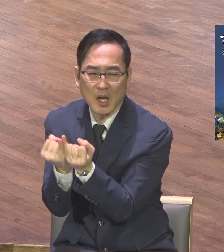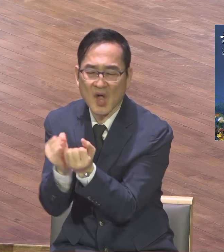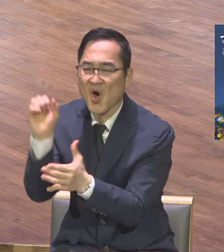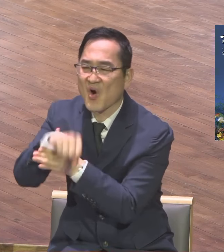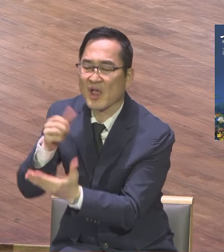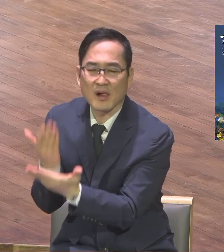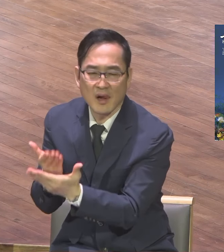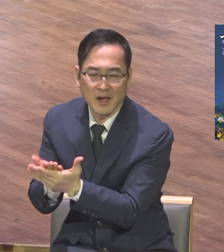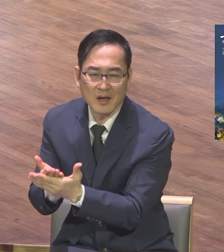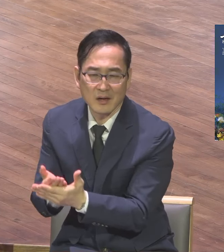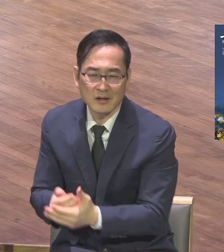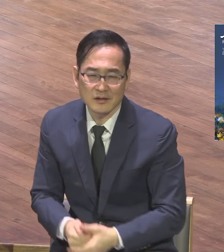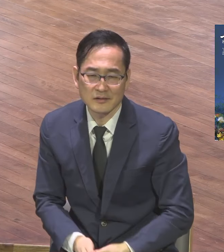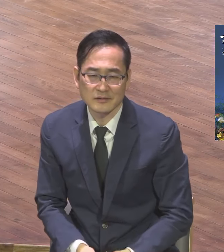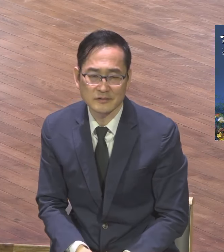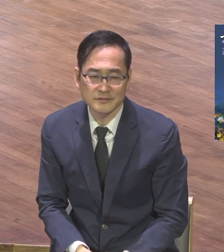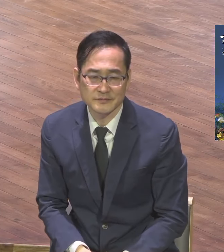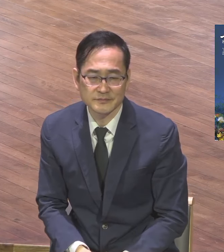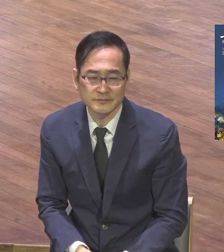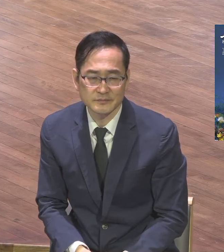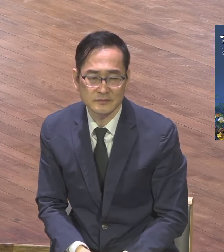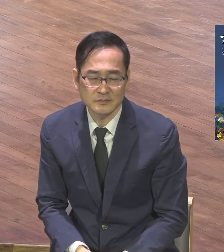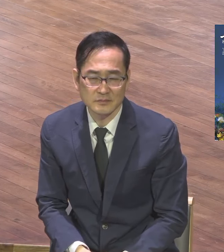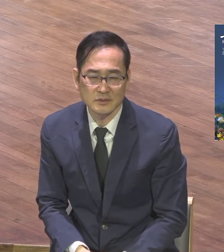동성애 통과.